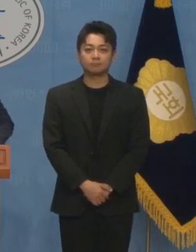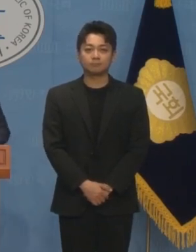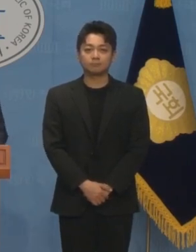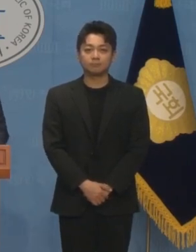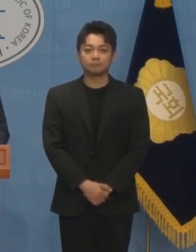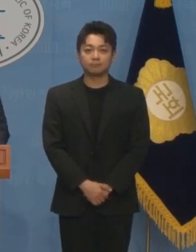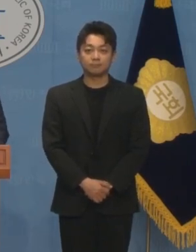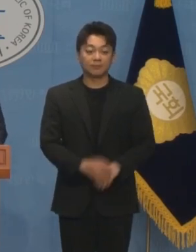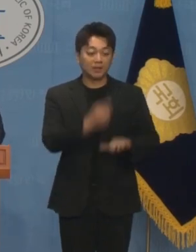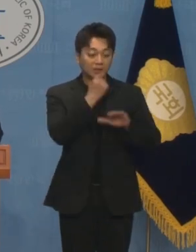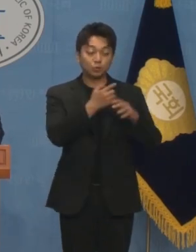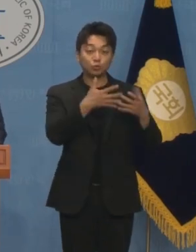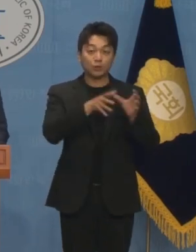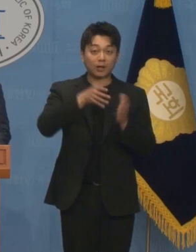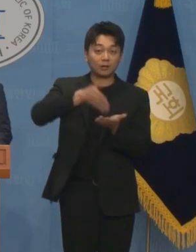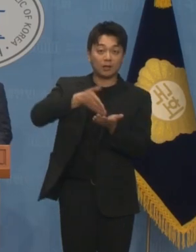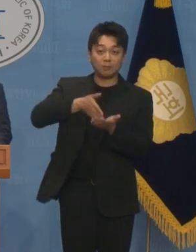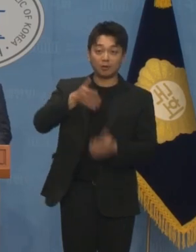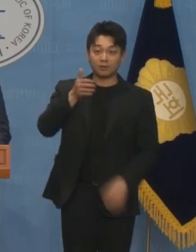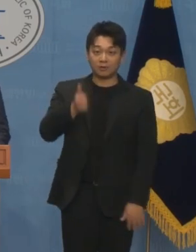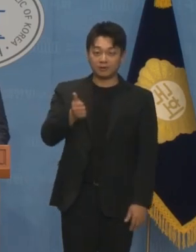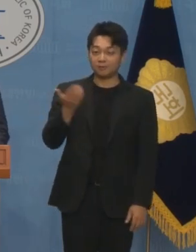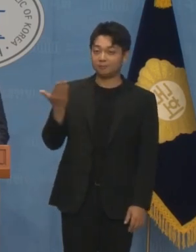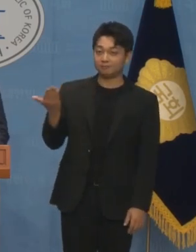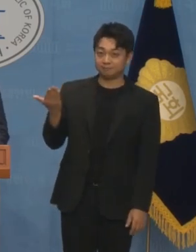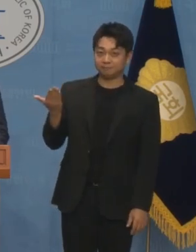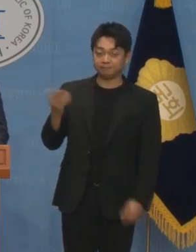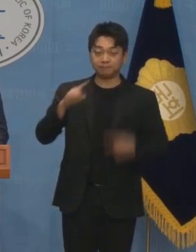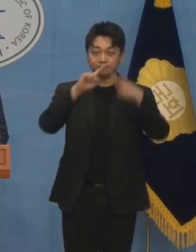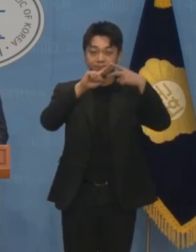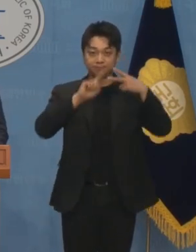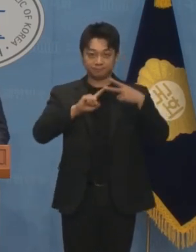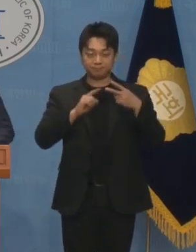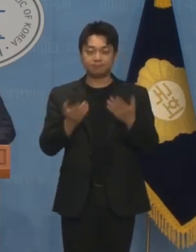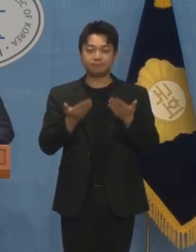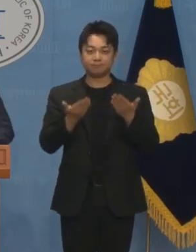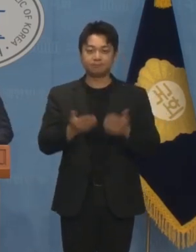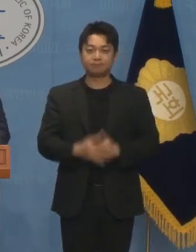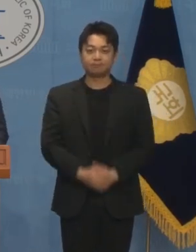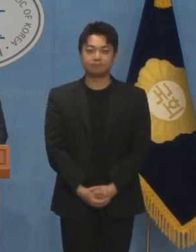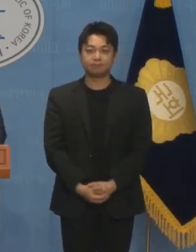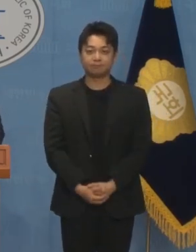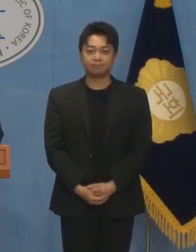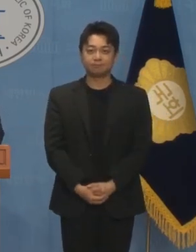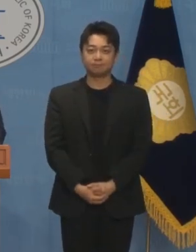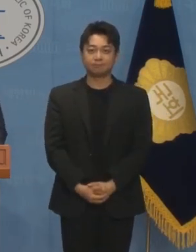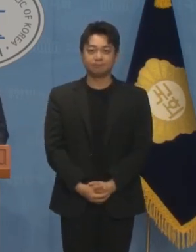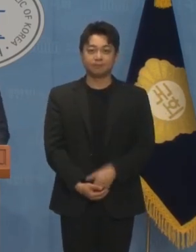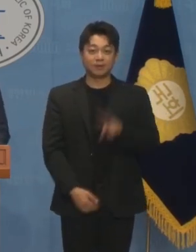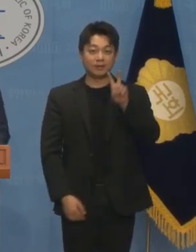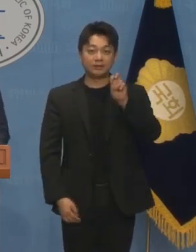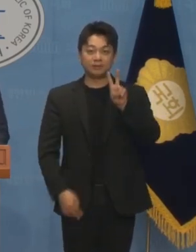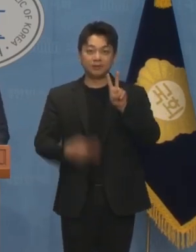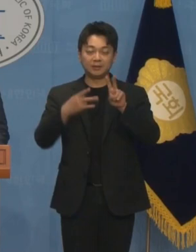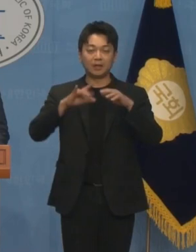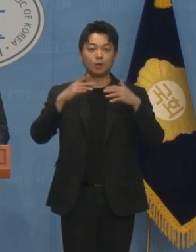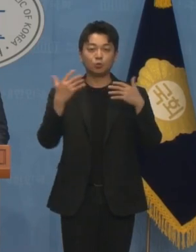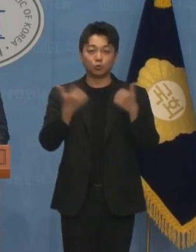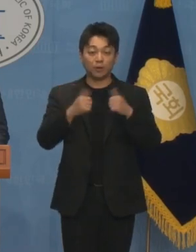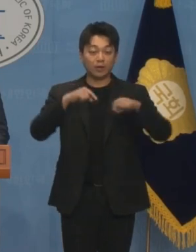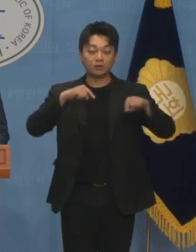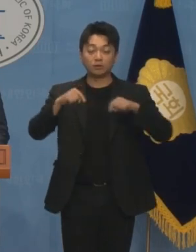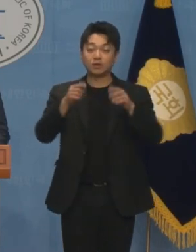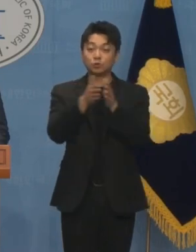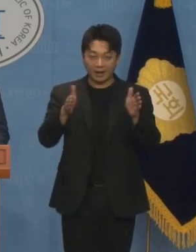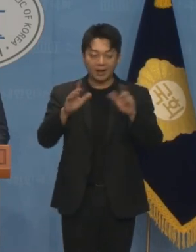예, 더불어민주당 원내대변인 윤종군입니다. 두 건 브리핑하도록 하겠습니다. 22대 국회 정시 출발로